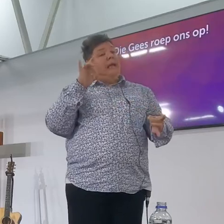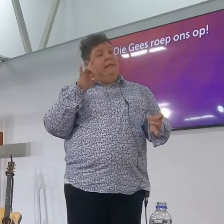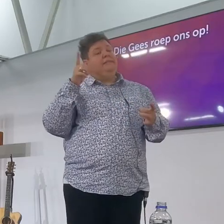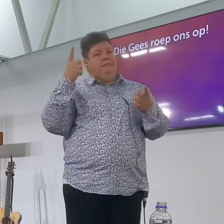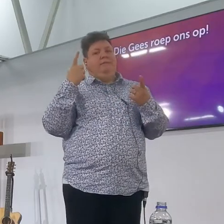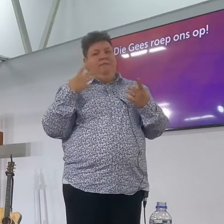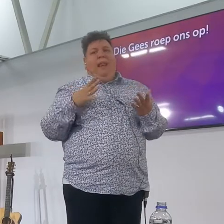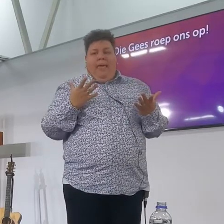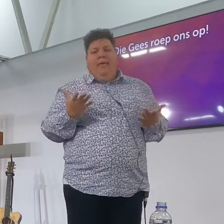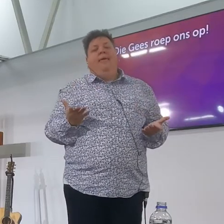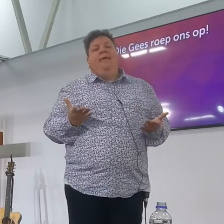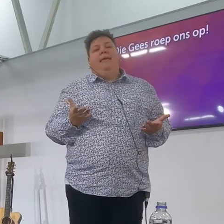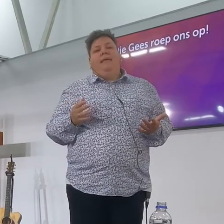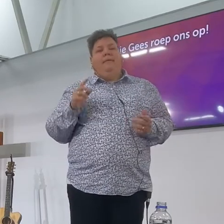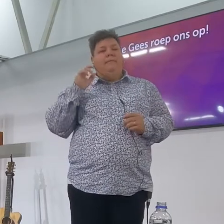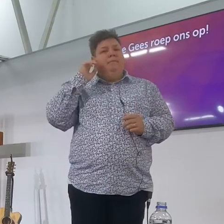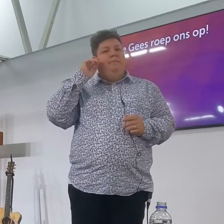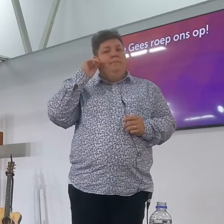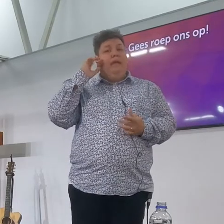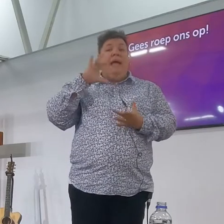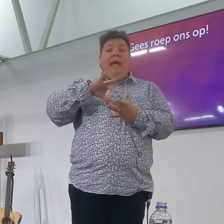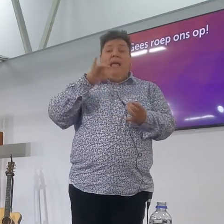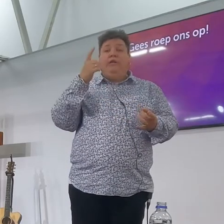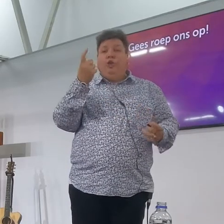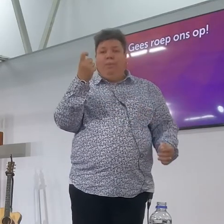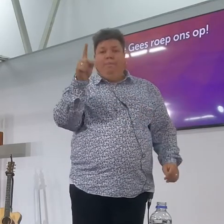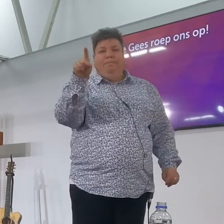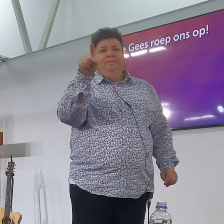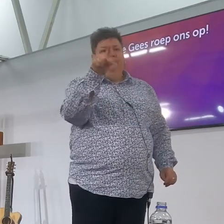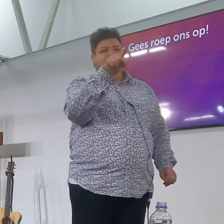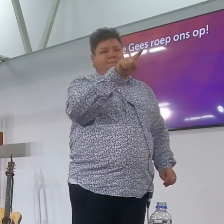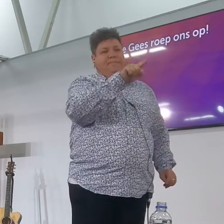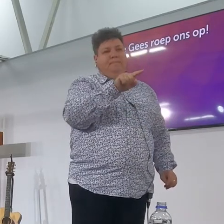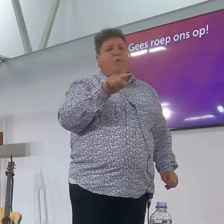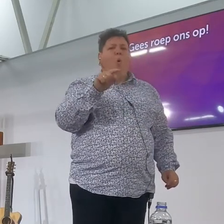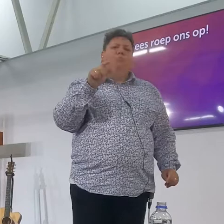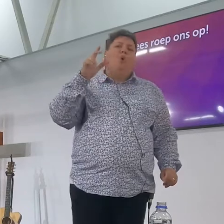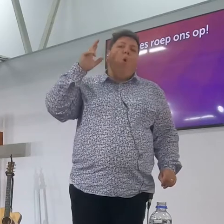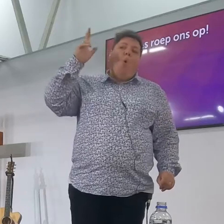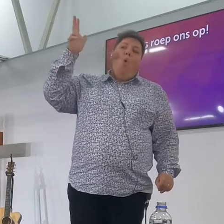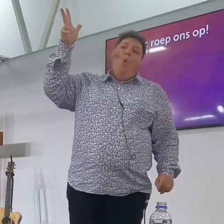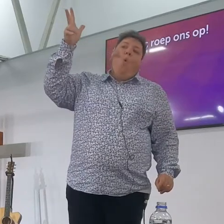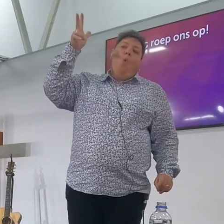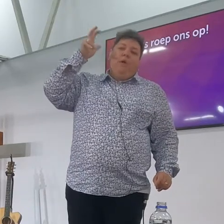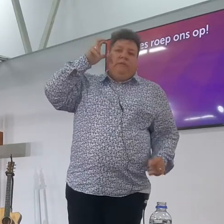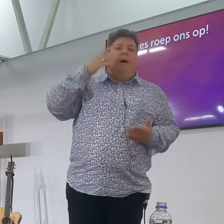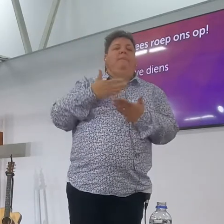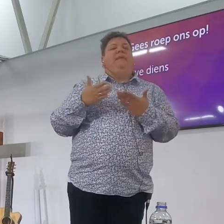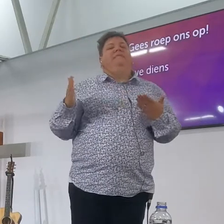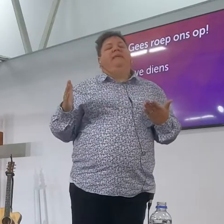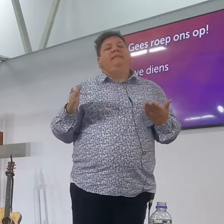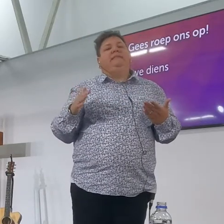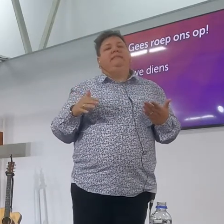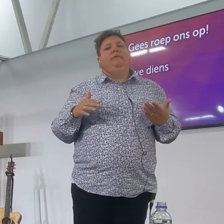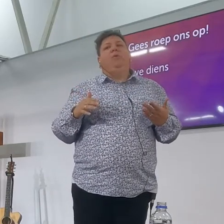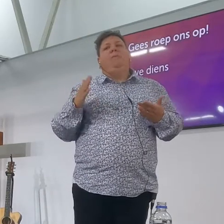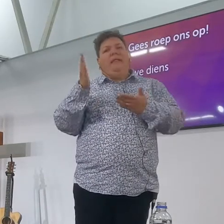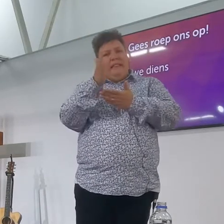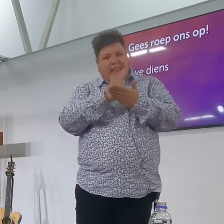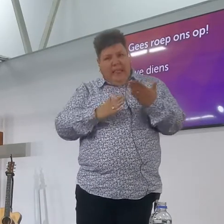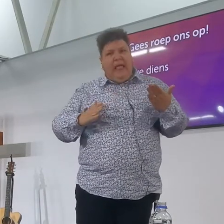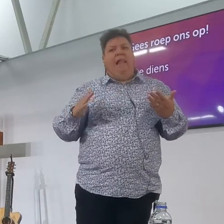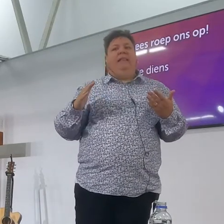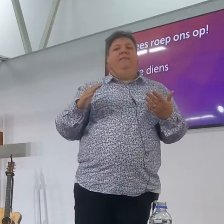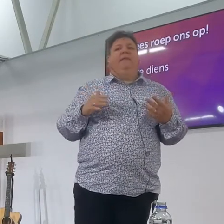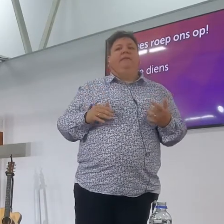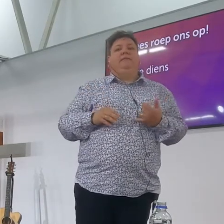kry. Die Gees roep vanoggend vir my en jou, hy roep my en jou tot gehoorsaam. Hy roep vir my en jou om deel te wees van hierdie